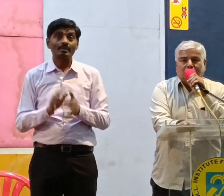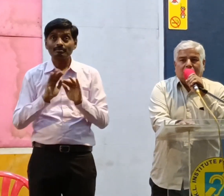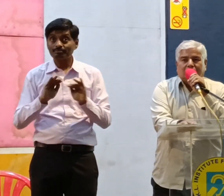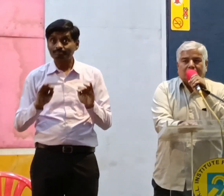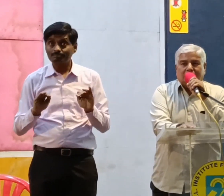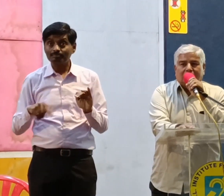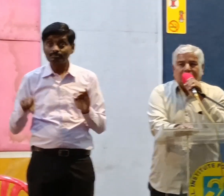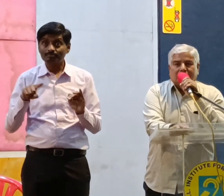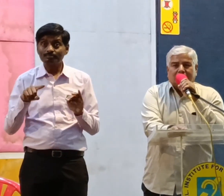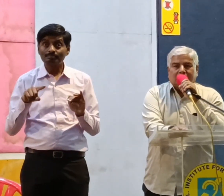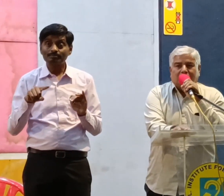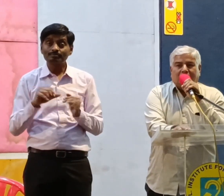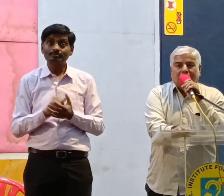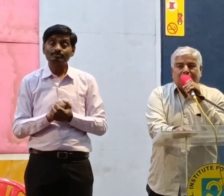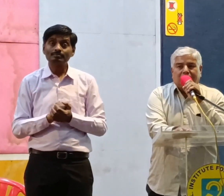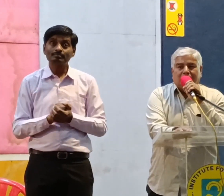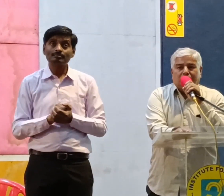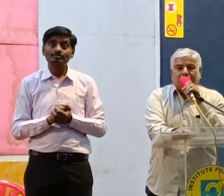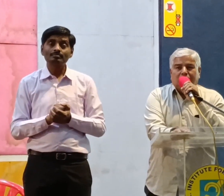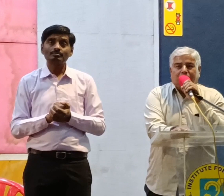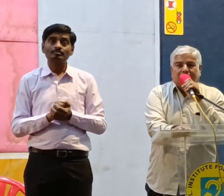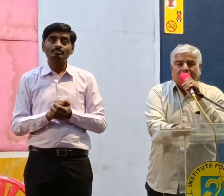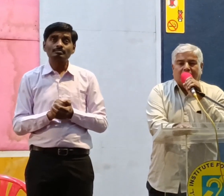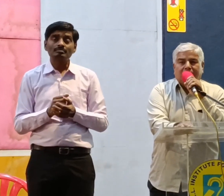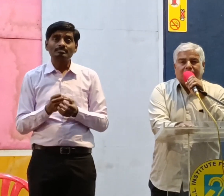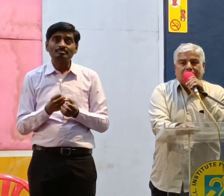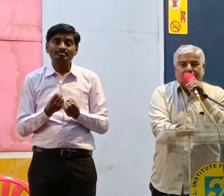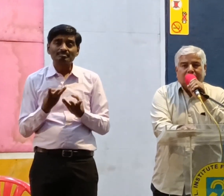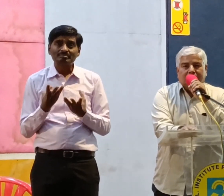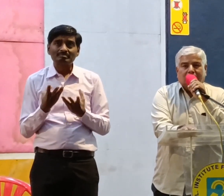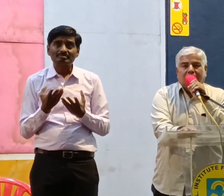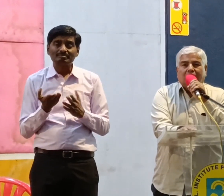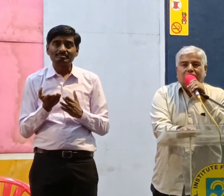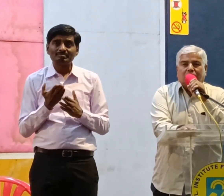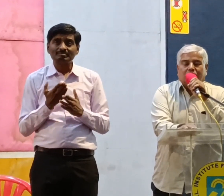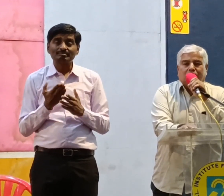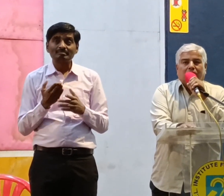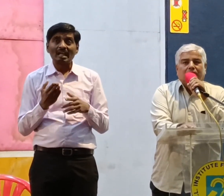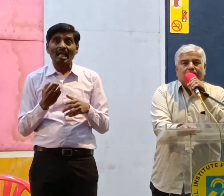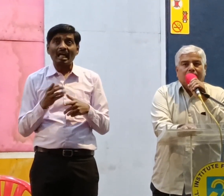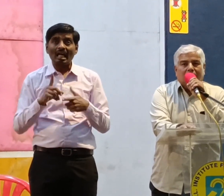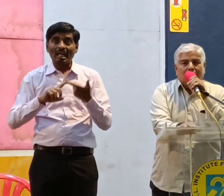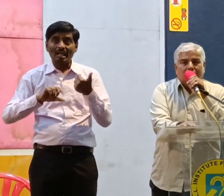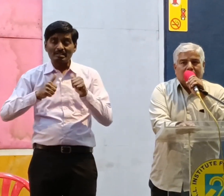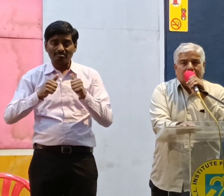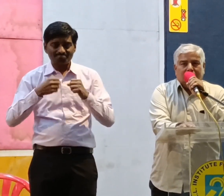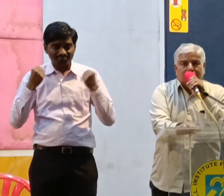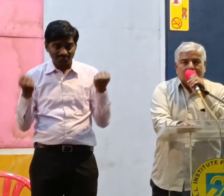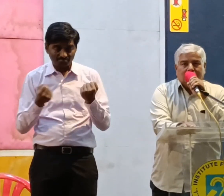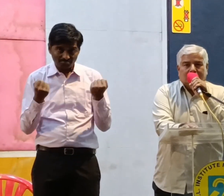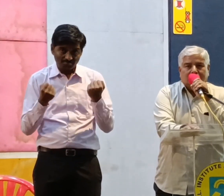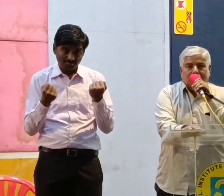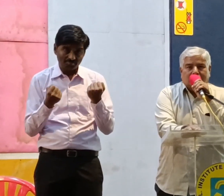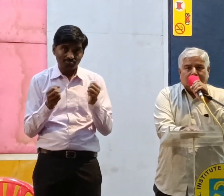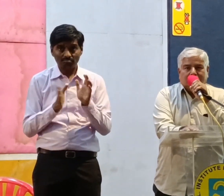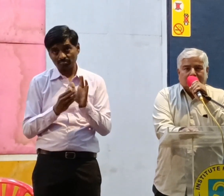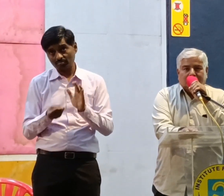વિદ્યાર્થી મિત્રો તમે ઘણું બધું પરિણામ બદલી શકો છો